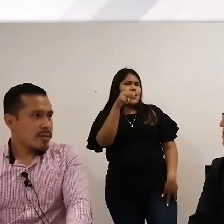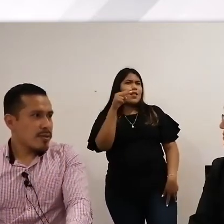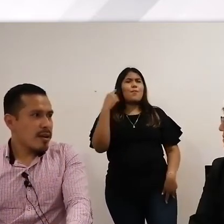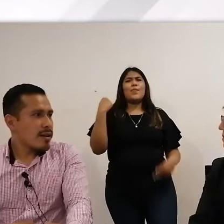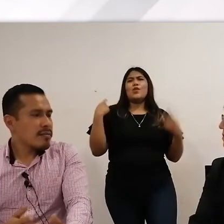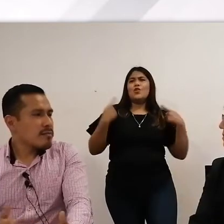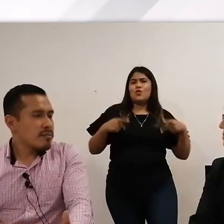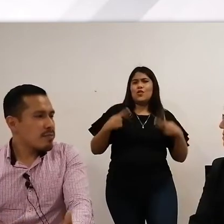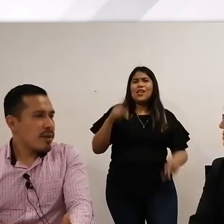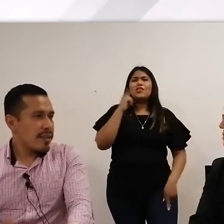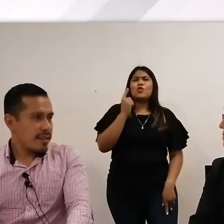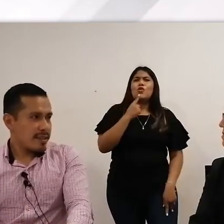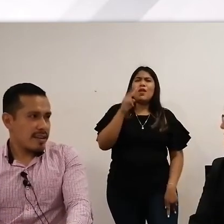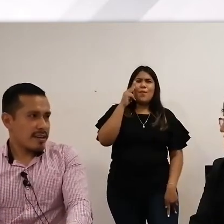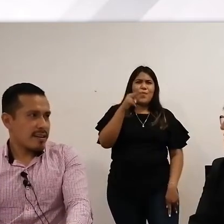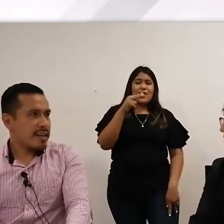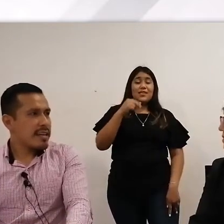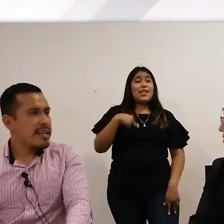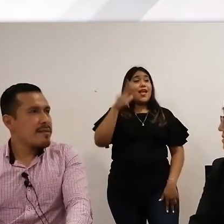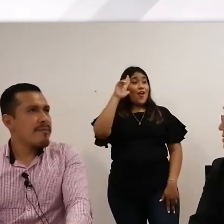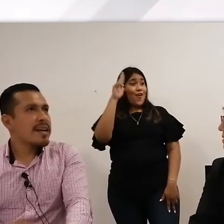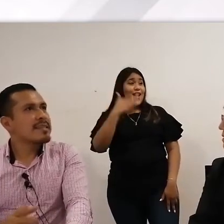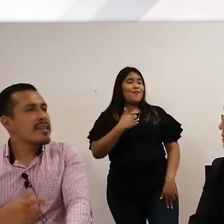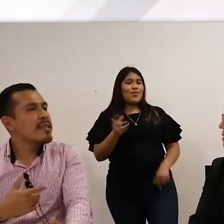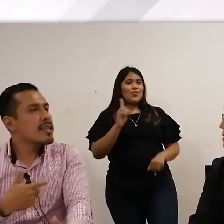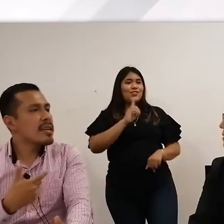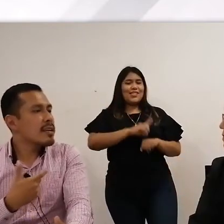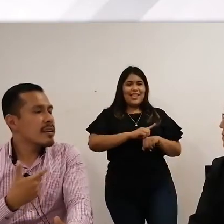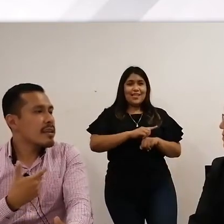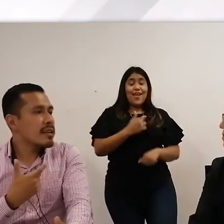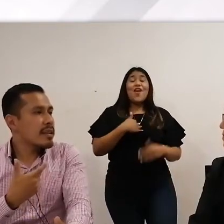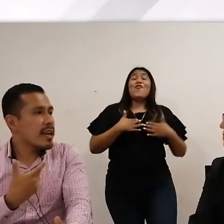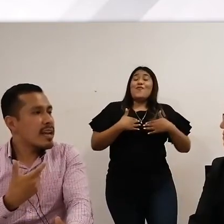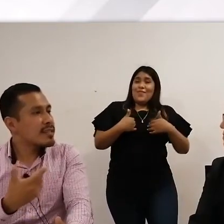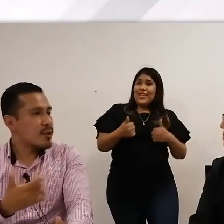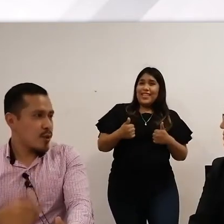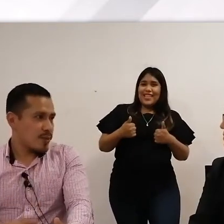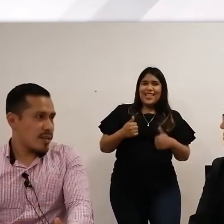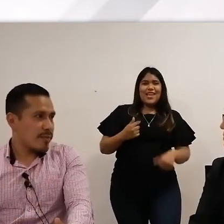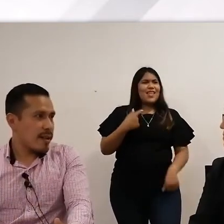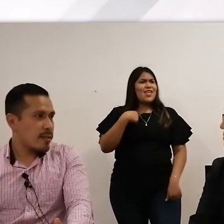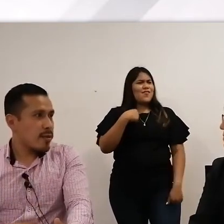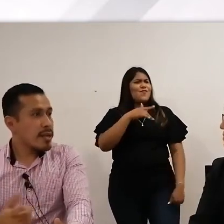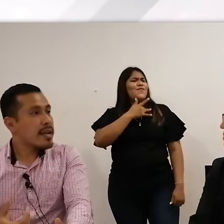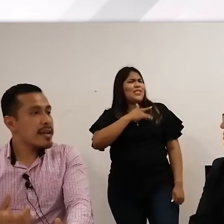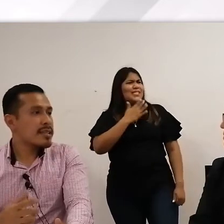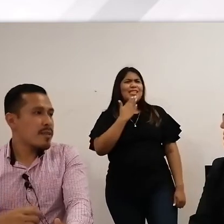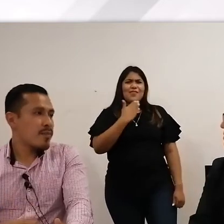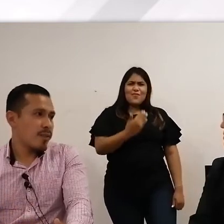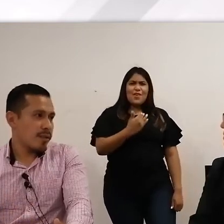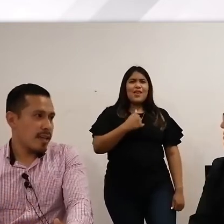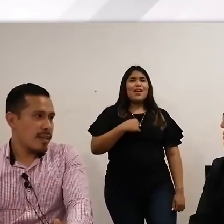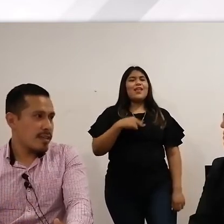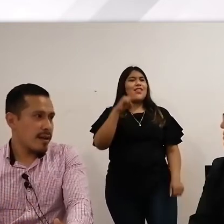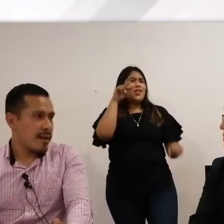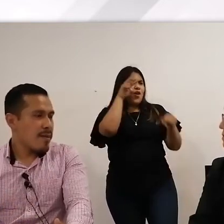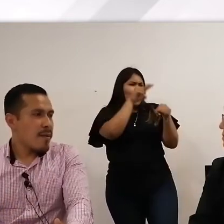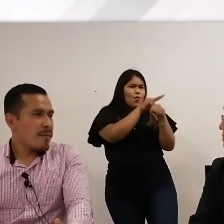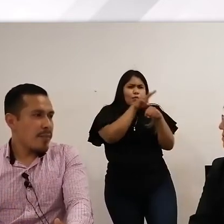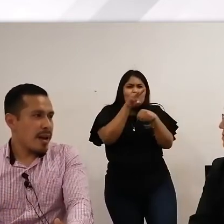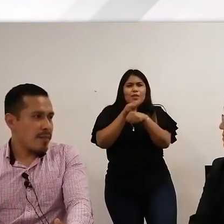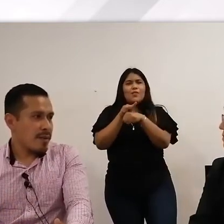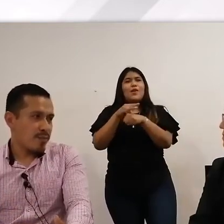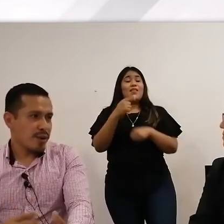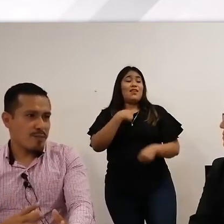la persona me va a entender y va a sentir que la estoy observando y que es